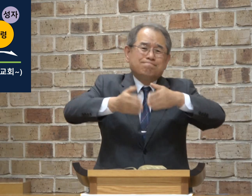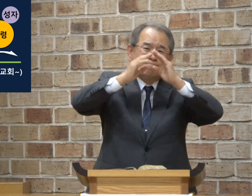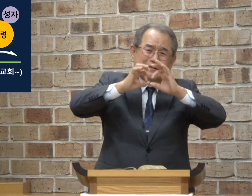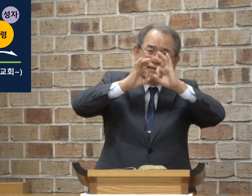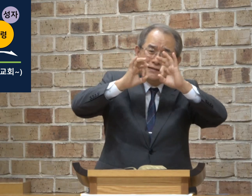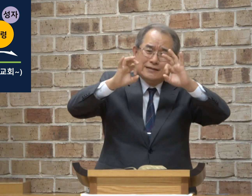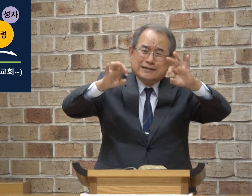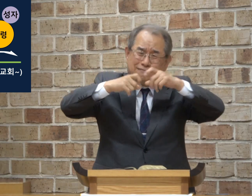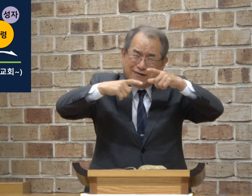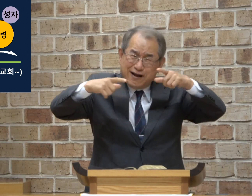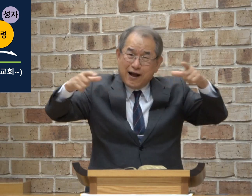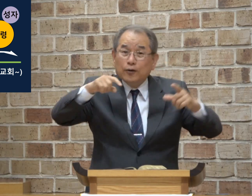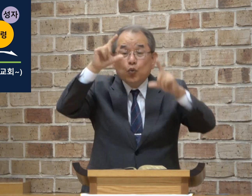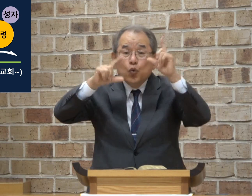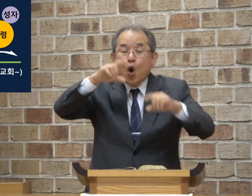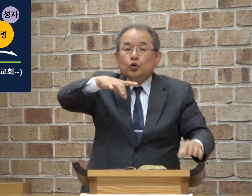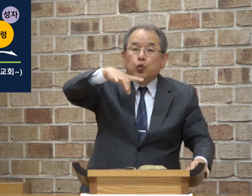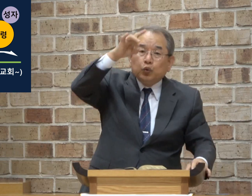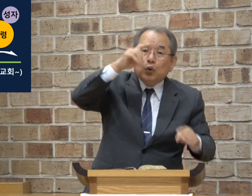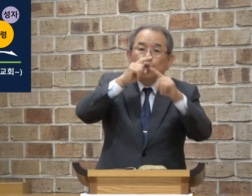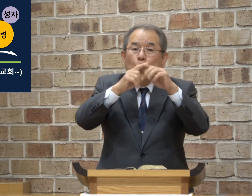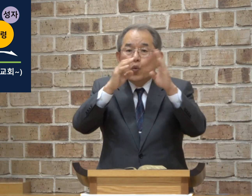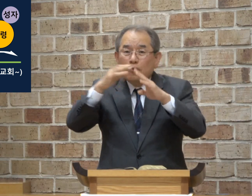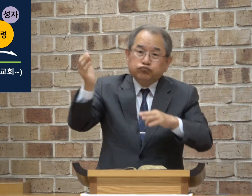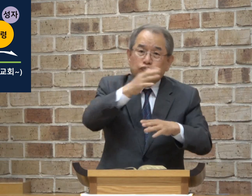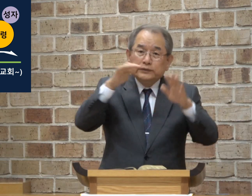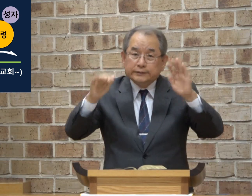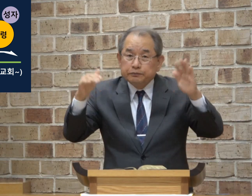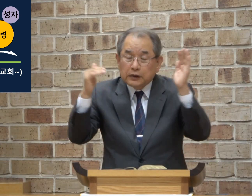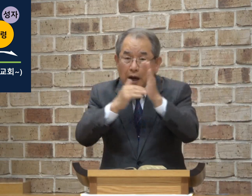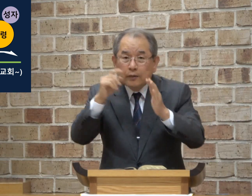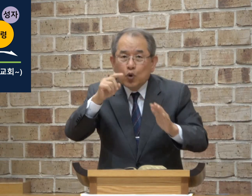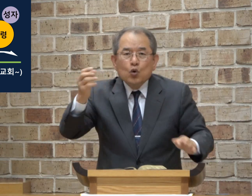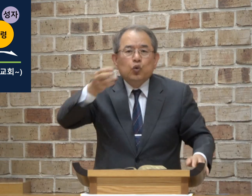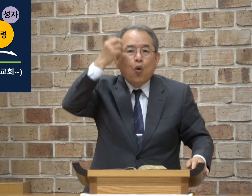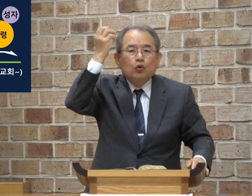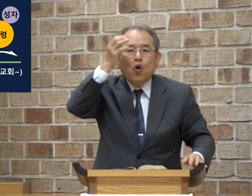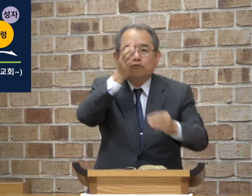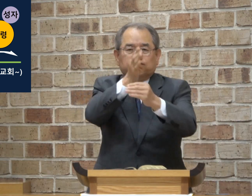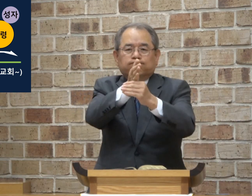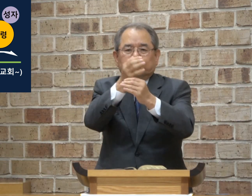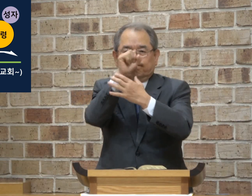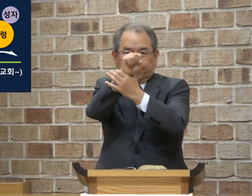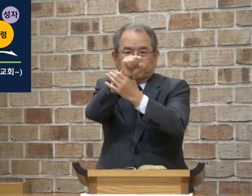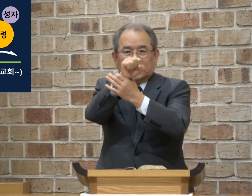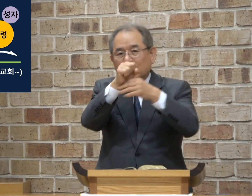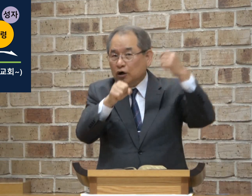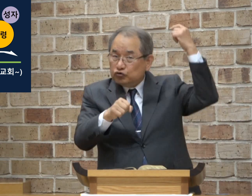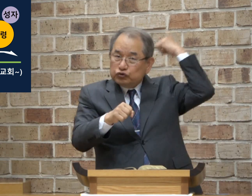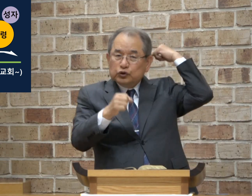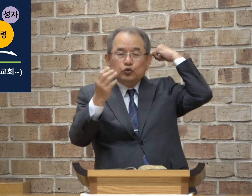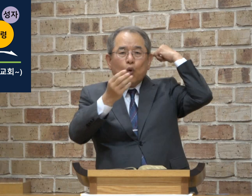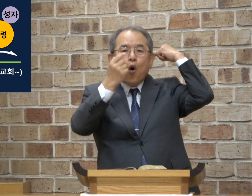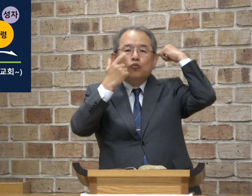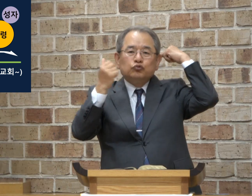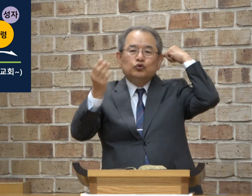그때에 기도하는 가운데 성령이 임하심으로 교회가 확산되는 것처럼 지금